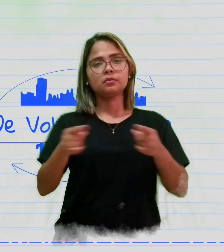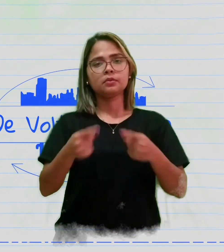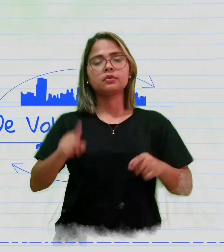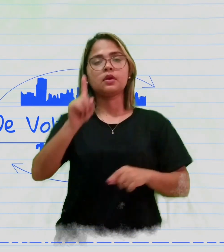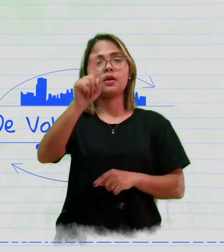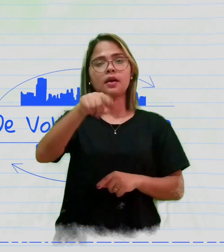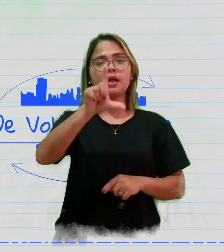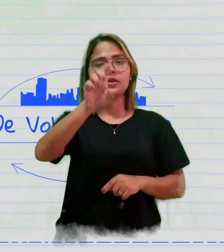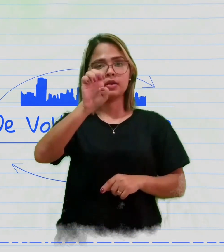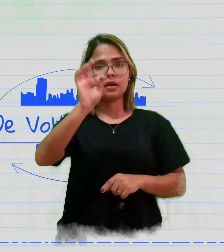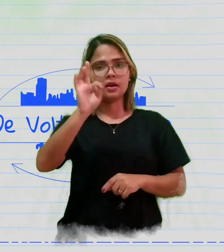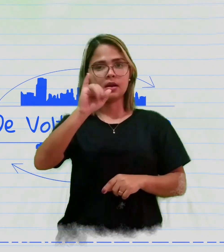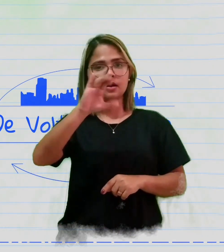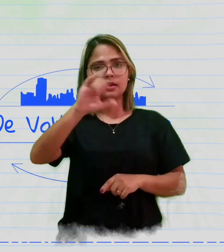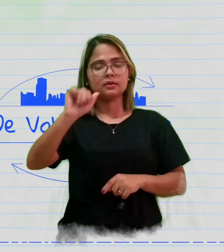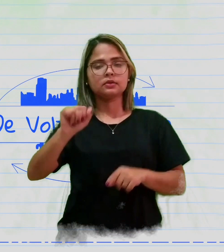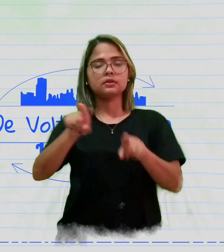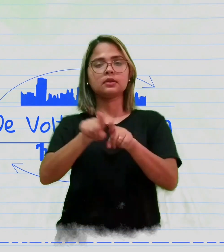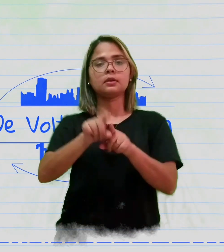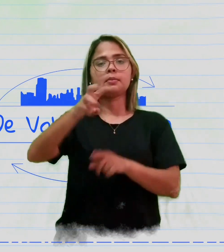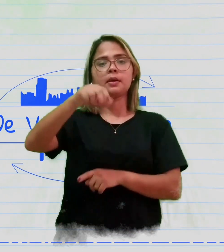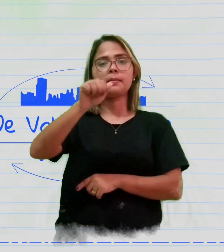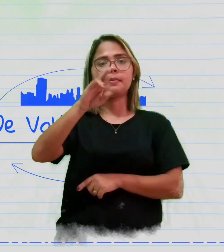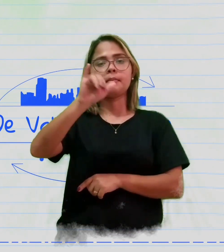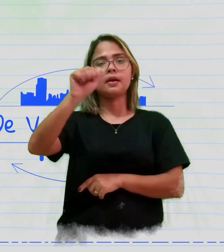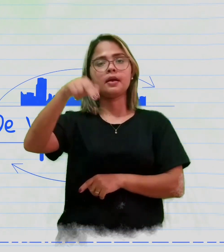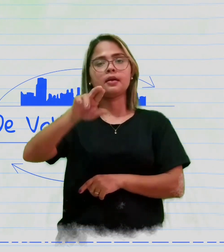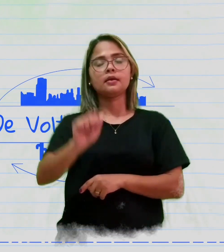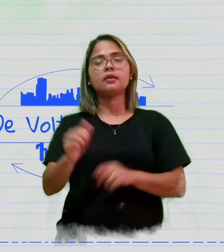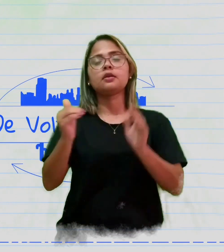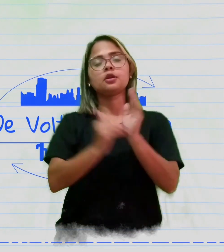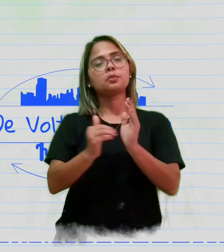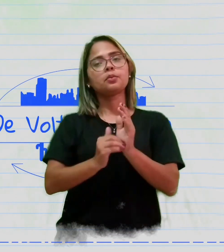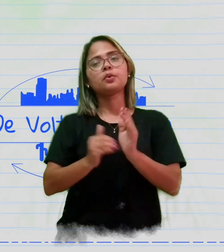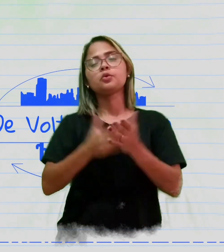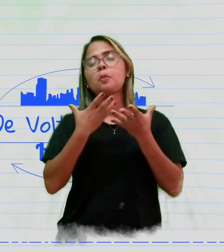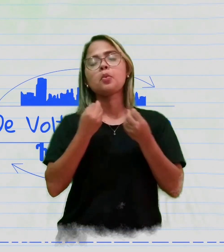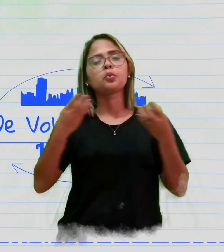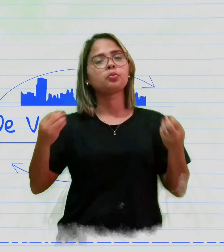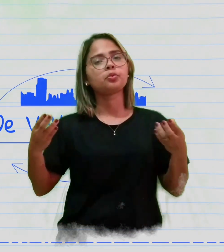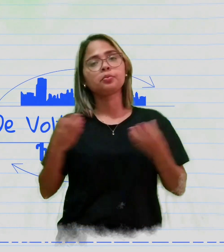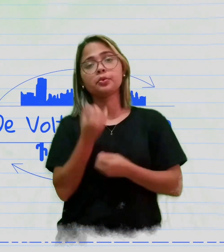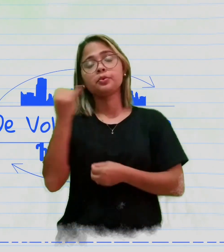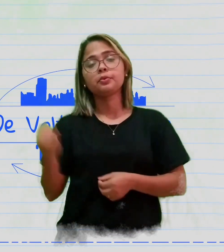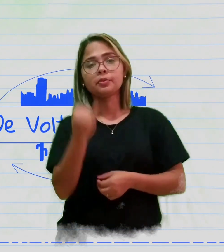de princesa PCD por um mundo menos capacitista. E é isso, me sigam nas redes sociais, o meu arroba é